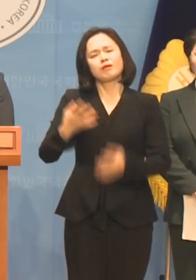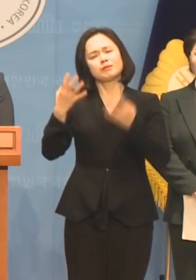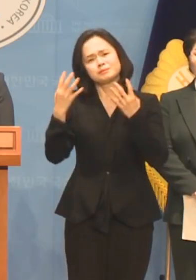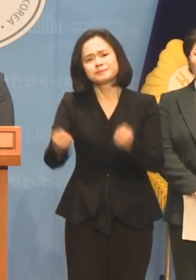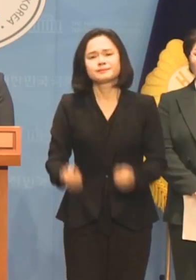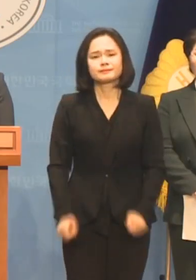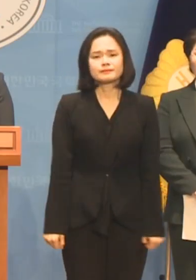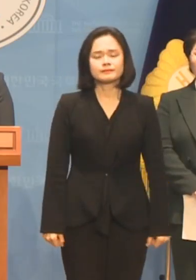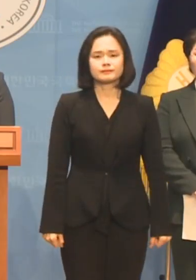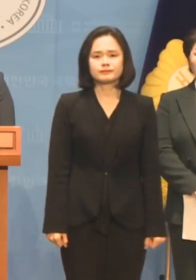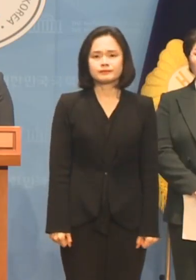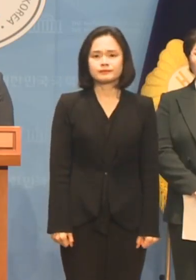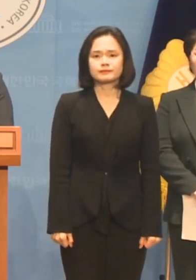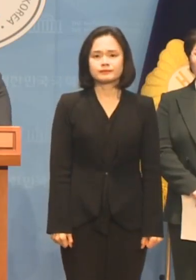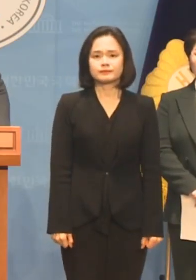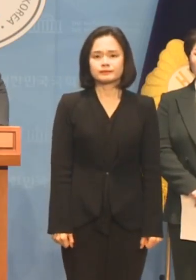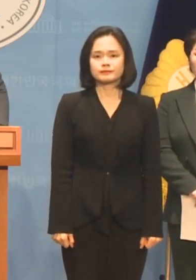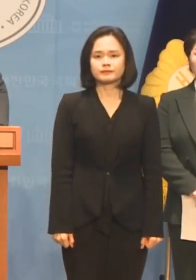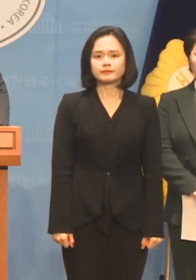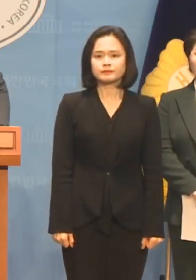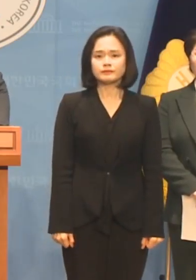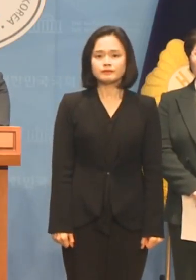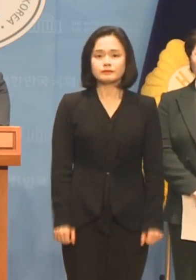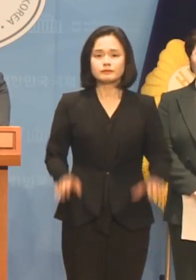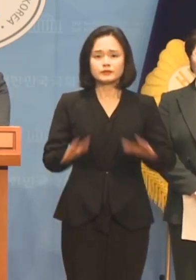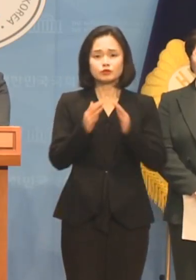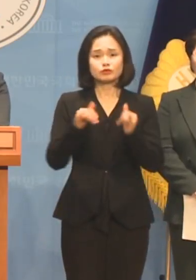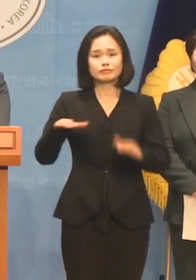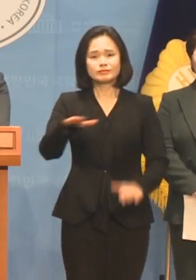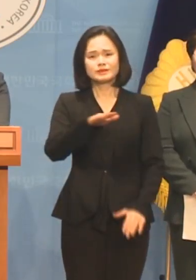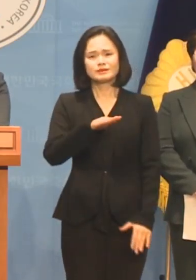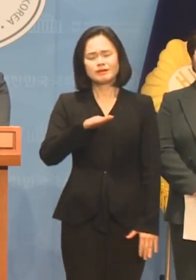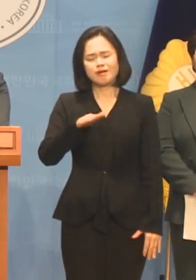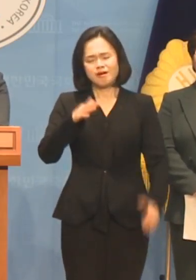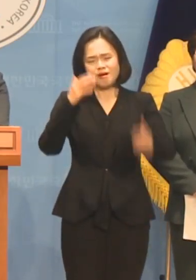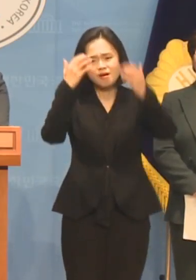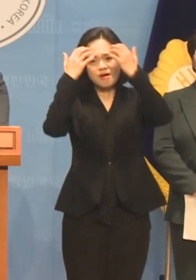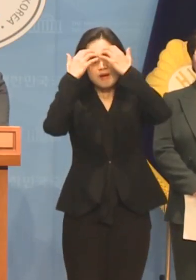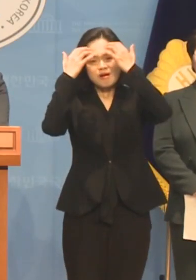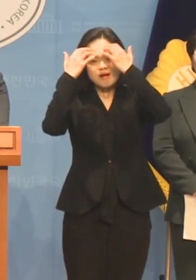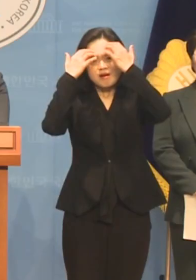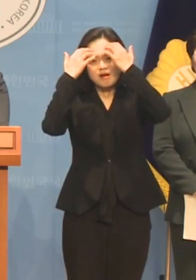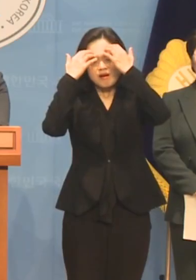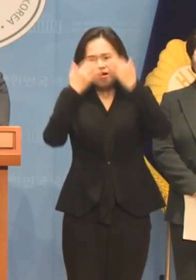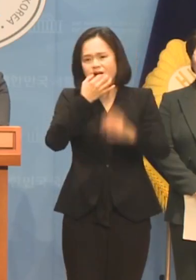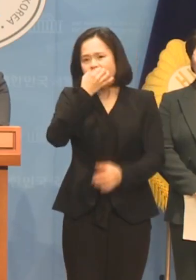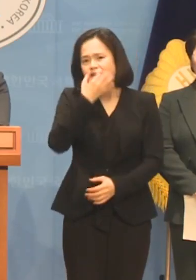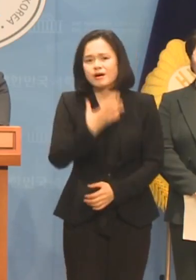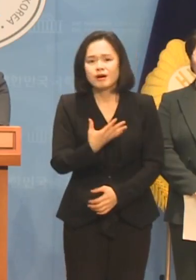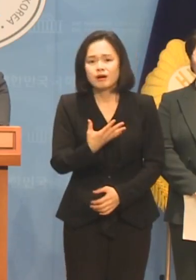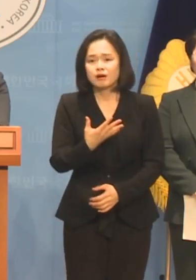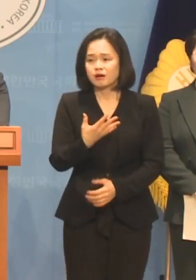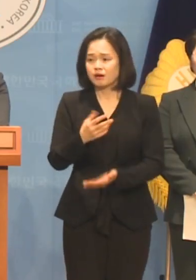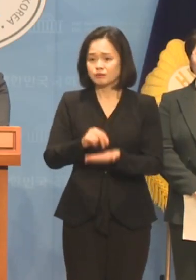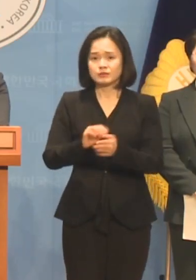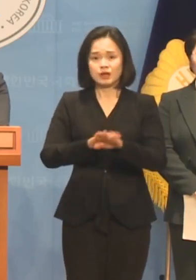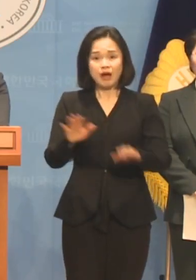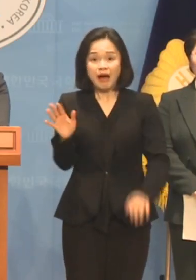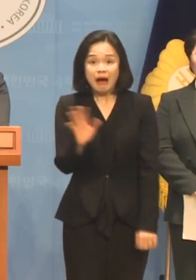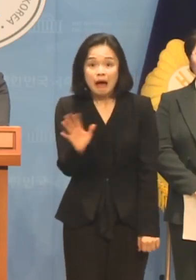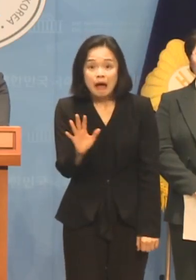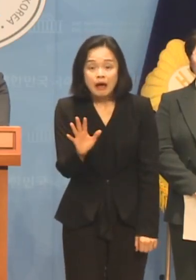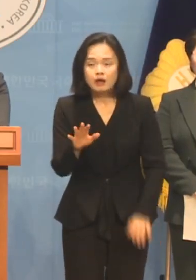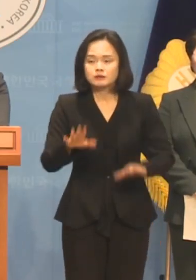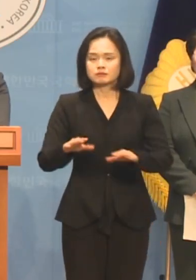압니다. 지금의 정신적 고통과 트라우마 문제에 제대로 접근하지 않는다면 장병들이 겪고 있는 도덕적